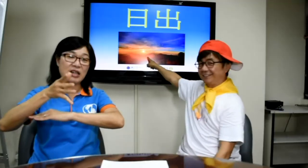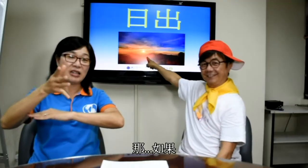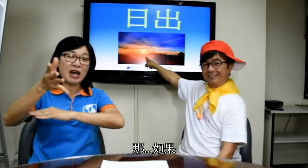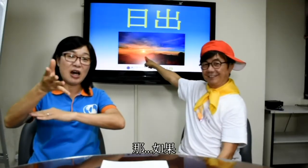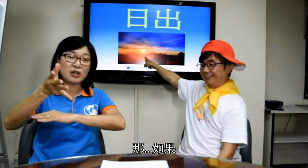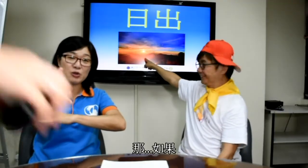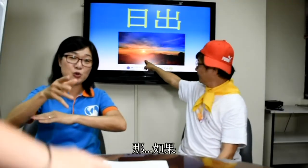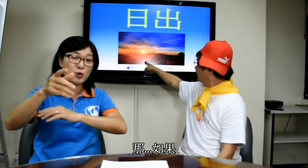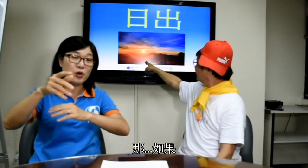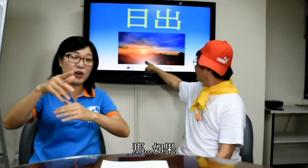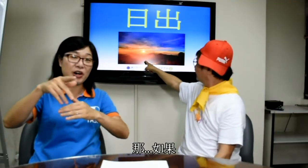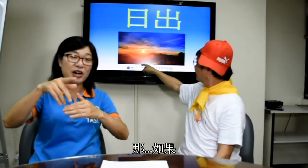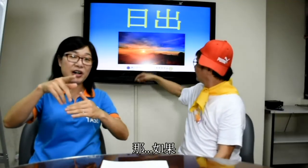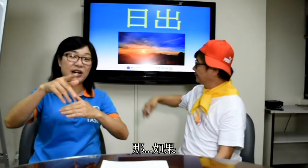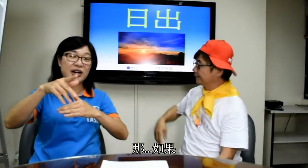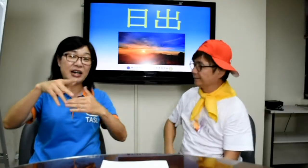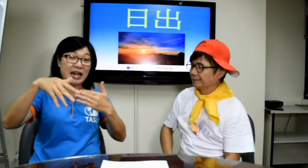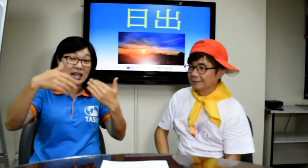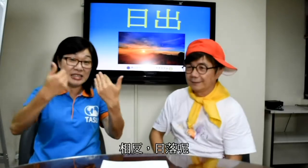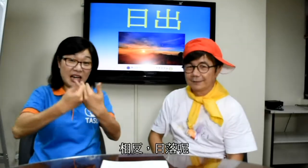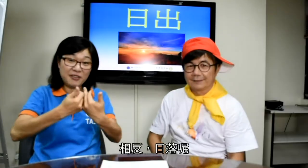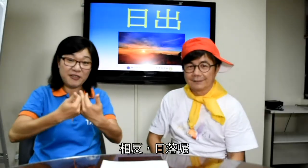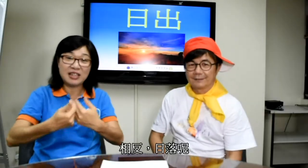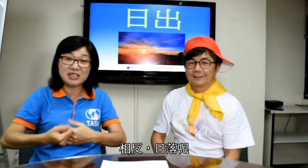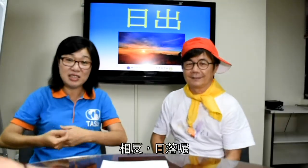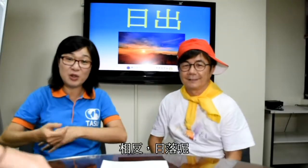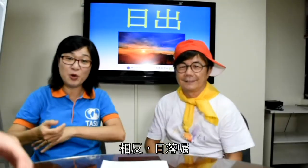那如果相反日落呢？